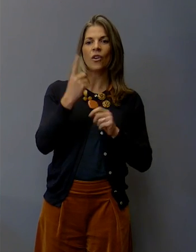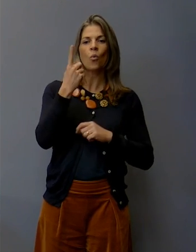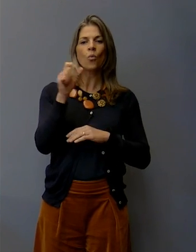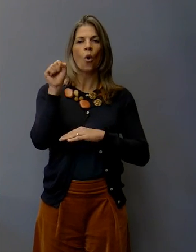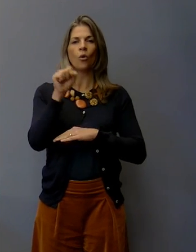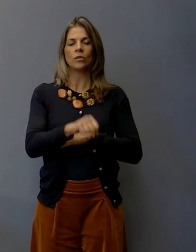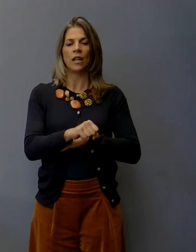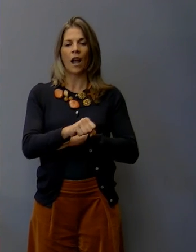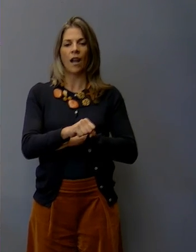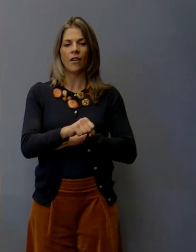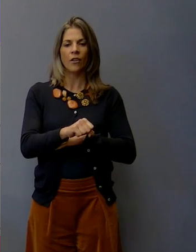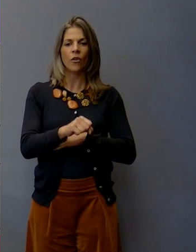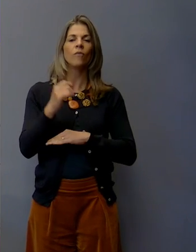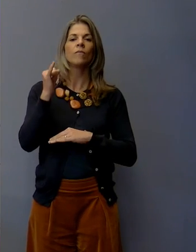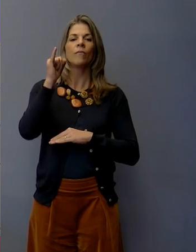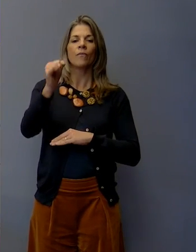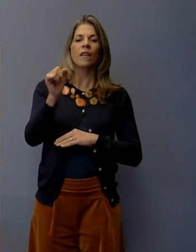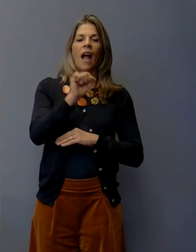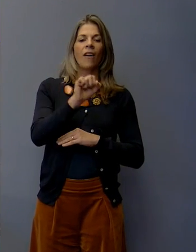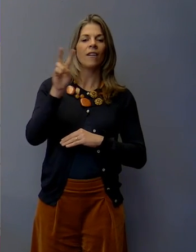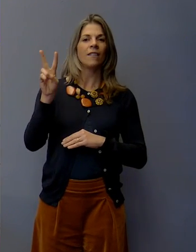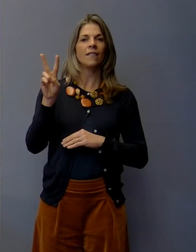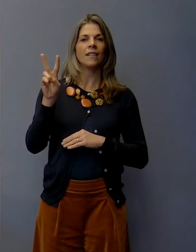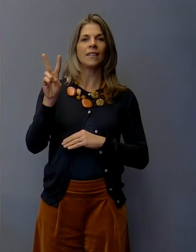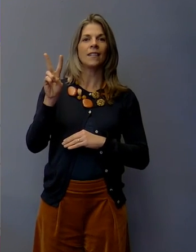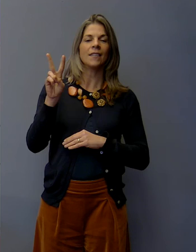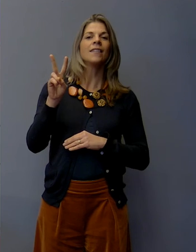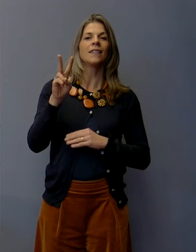consigliere avvenente tenuto